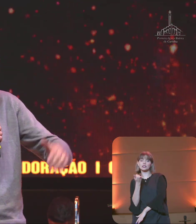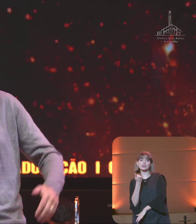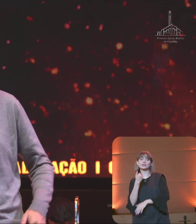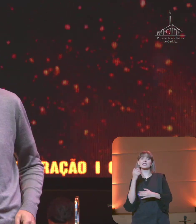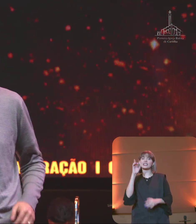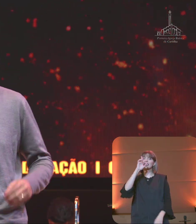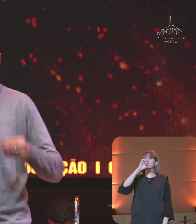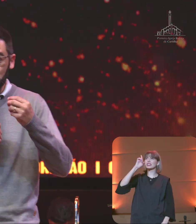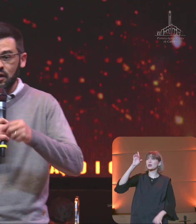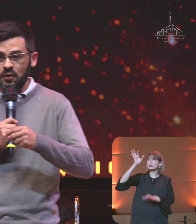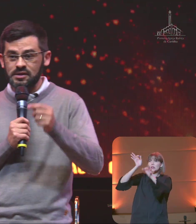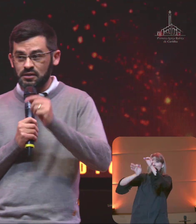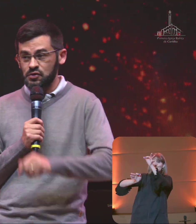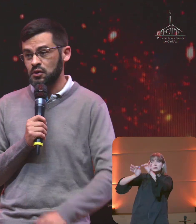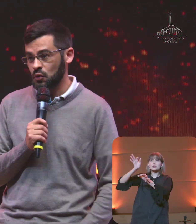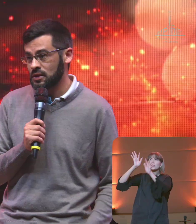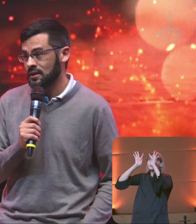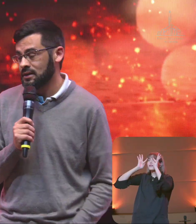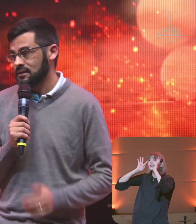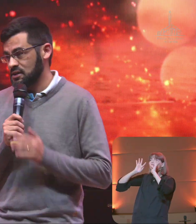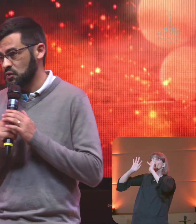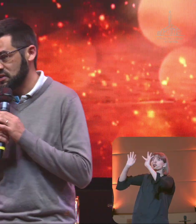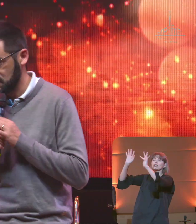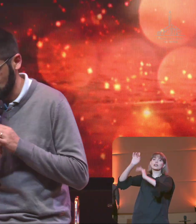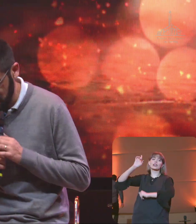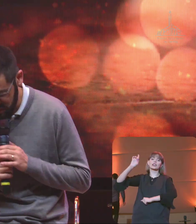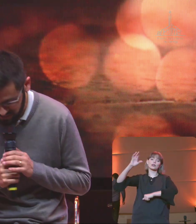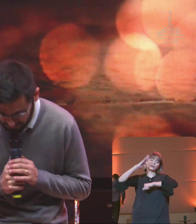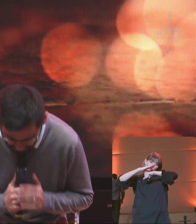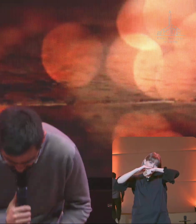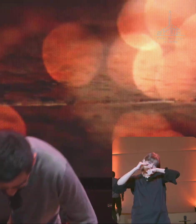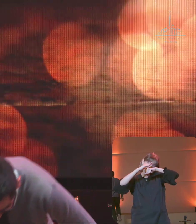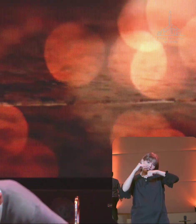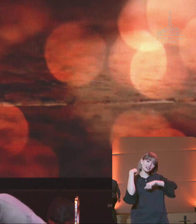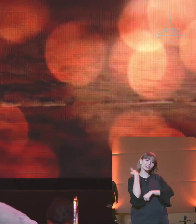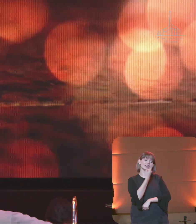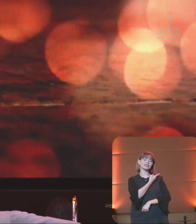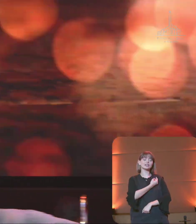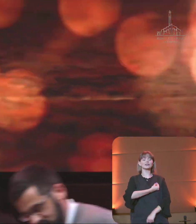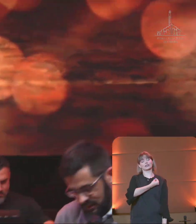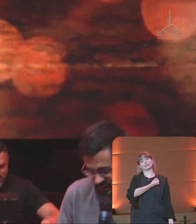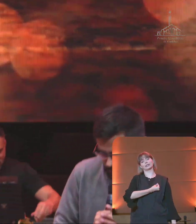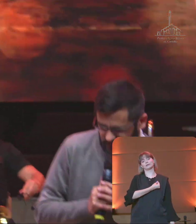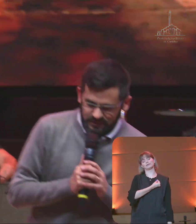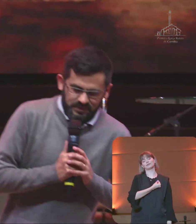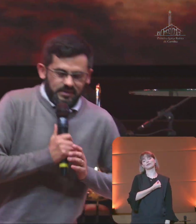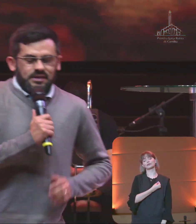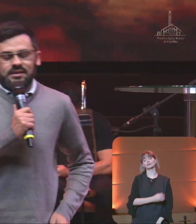Deus justo, esse Deus fiel, esse Deus que cuida das nossas vidas.